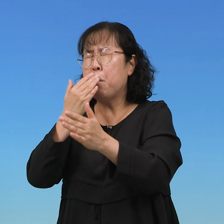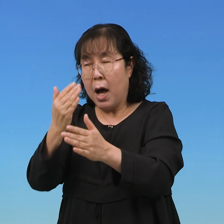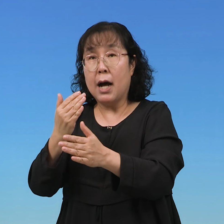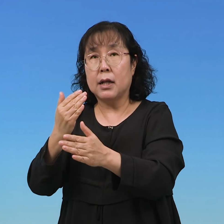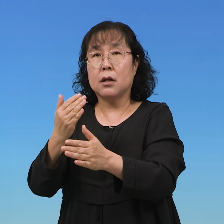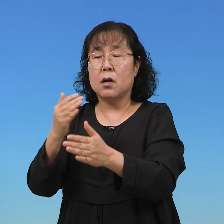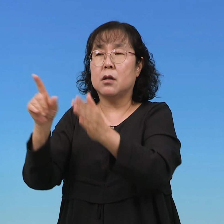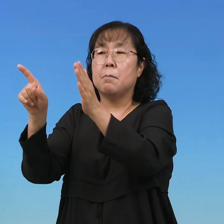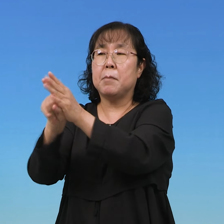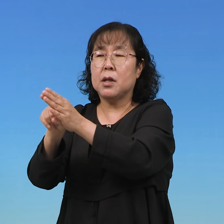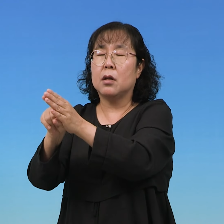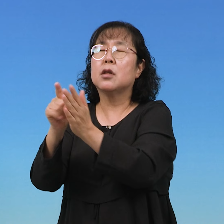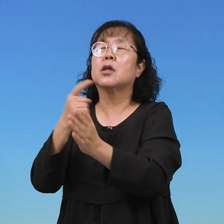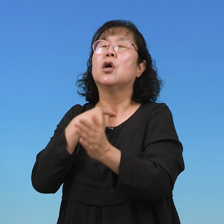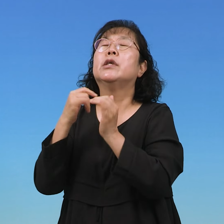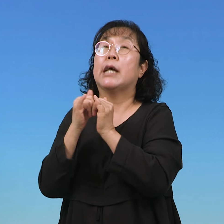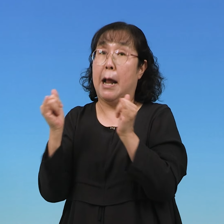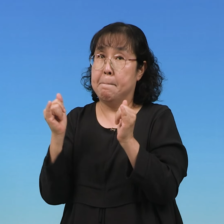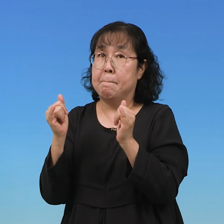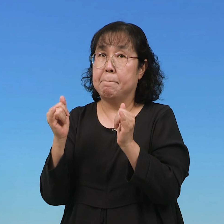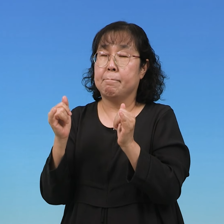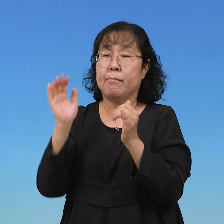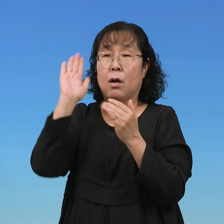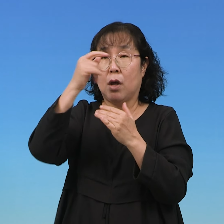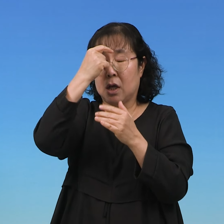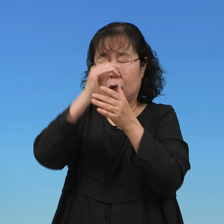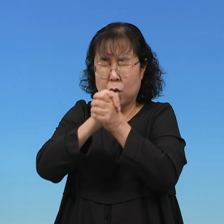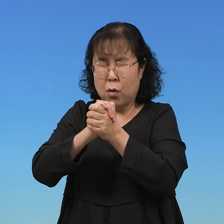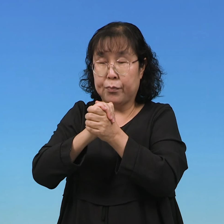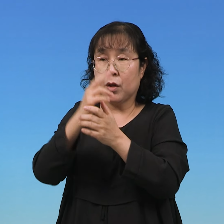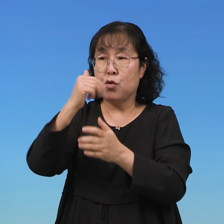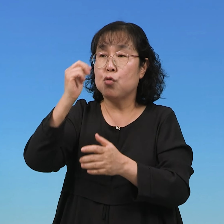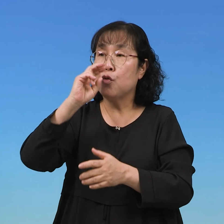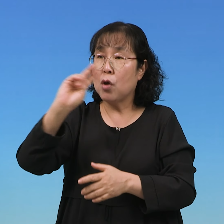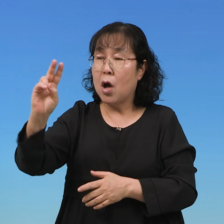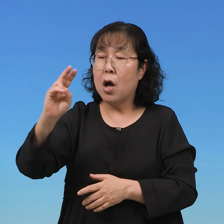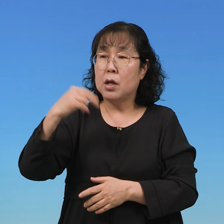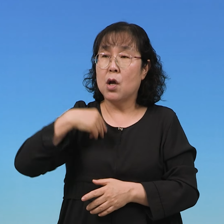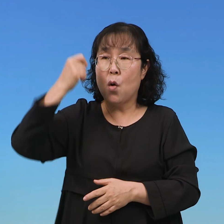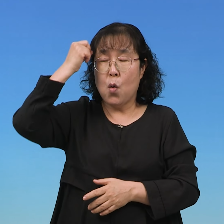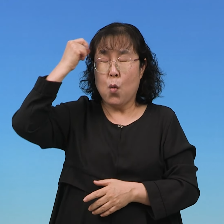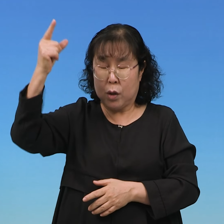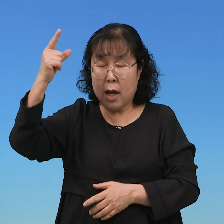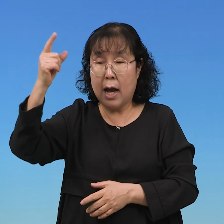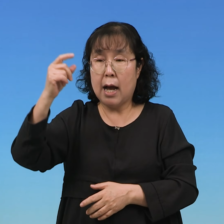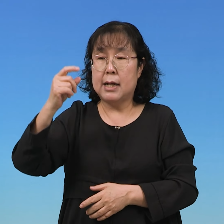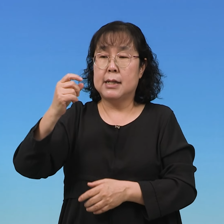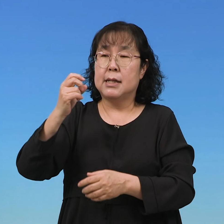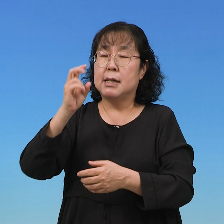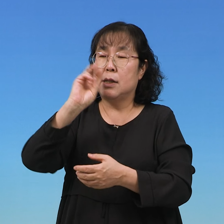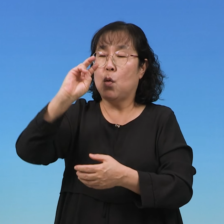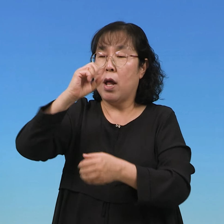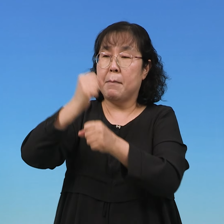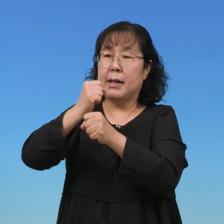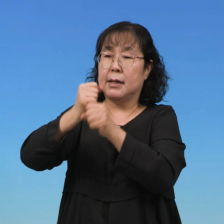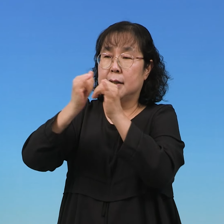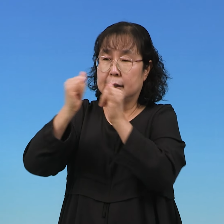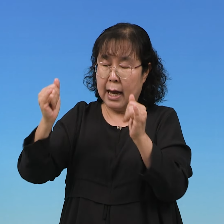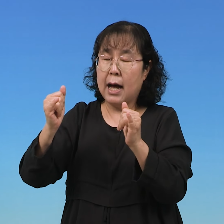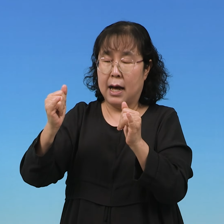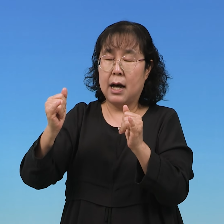사람이에요. 그 다음 들어보세요. 그의 기도가 이렇습니다. 주여, 저를 위대한 작곡가가 되게